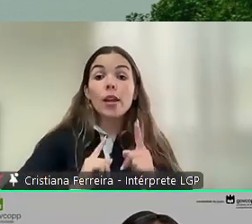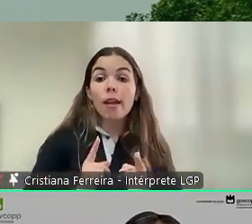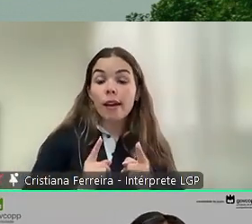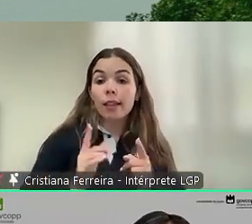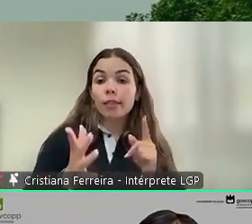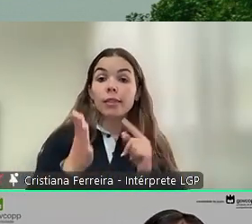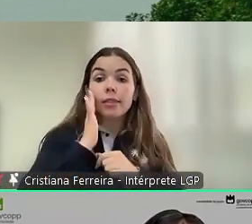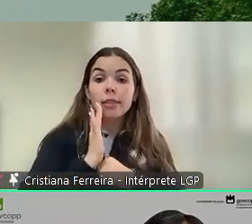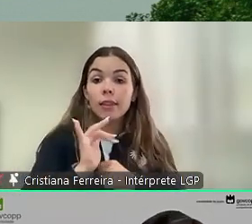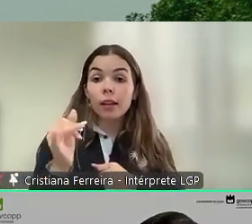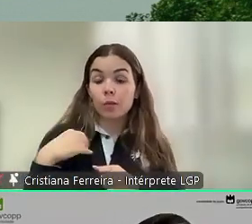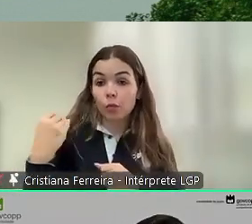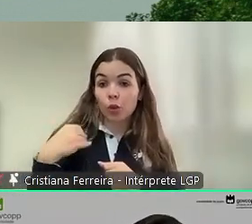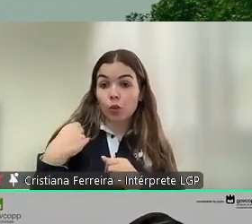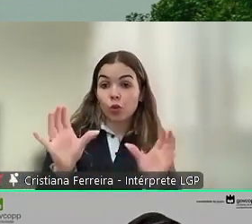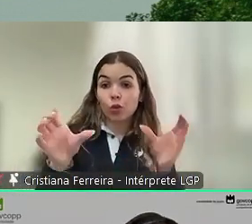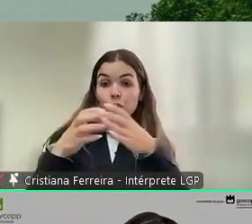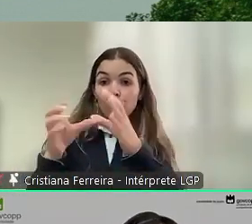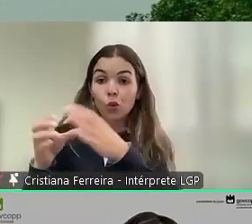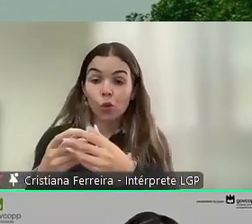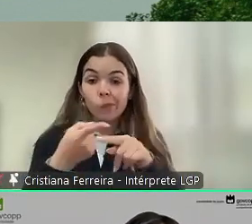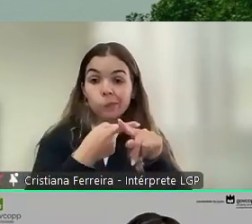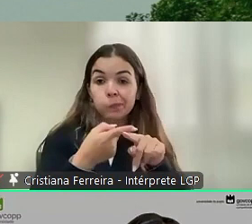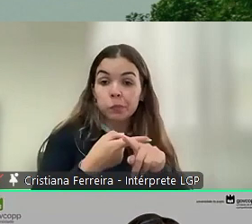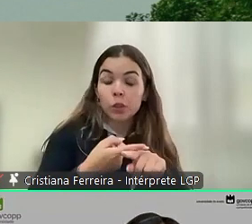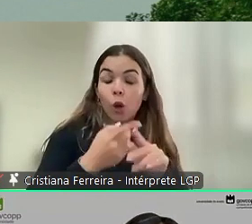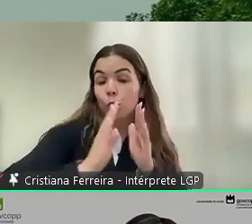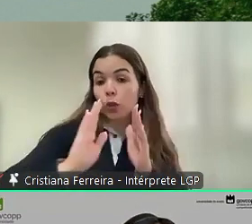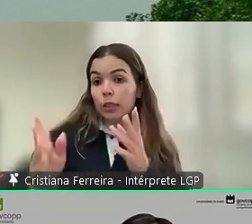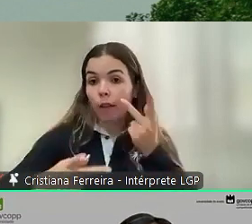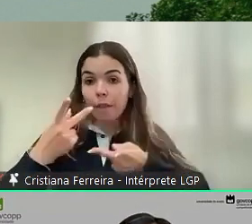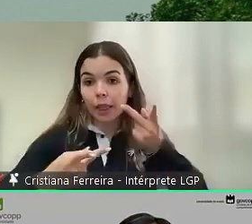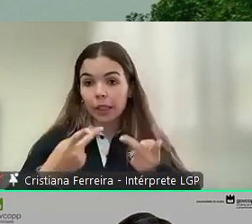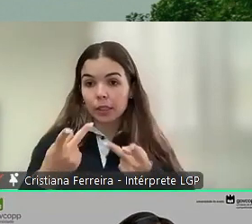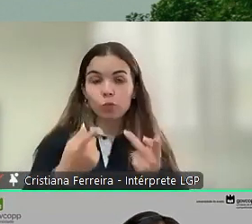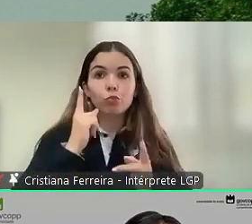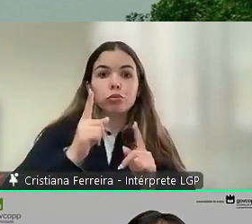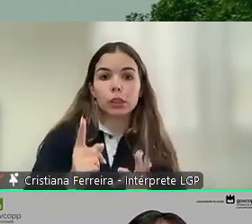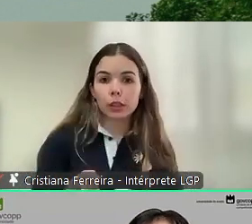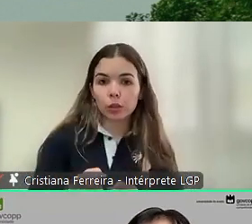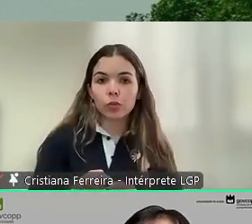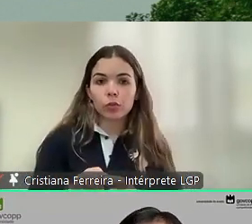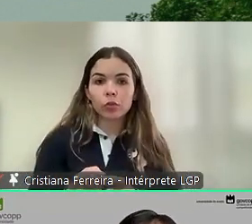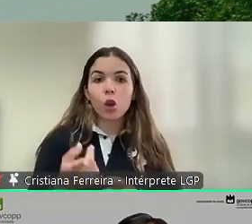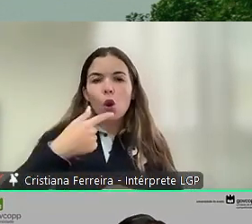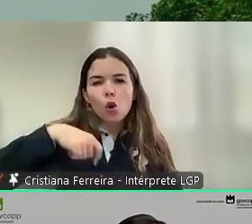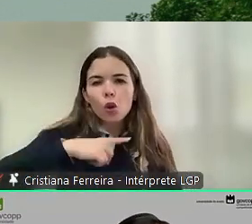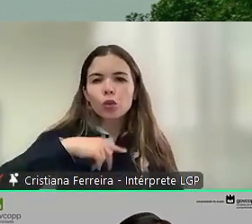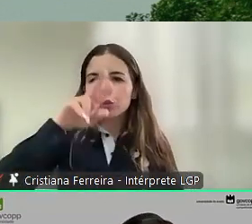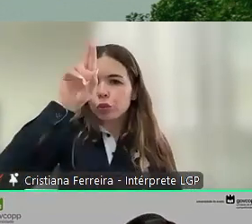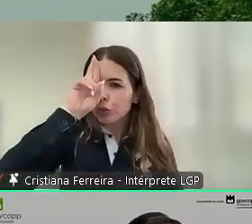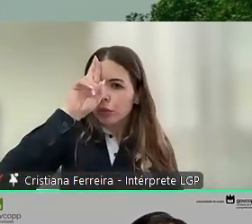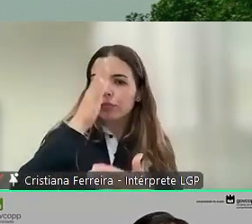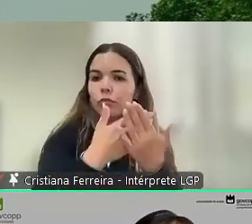incorporar as preocupações de diversos grupos interessados no processo de avaliação. Por isso é que nos esforçamos por estudar